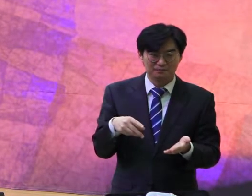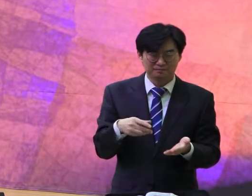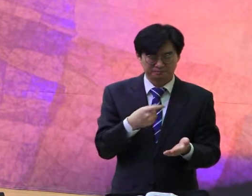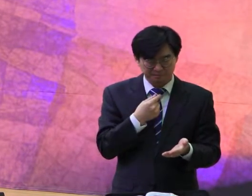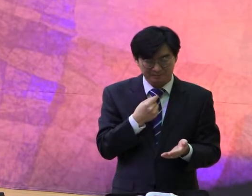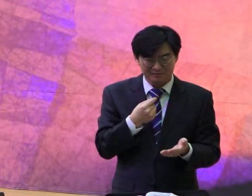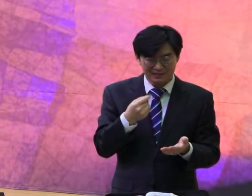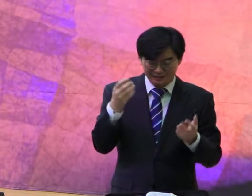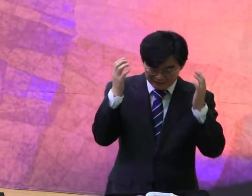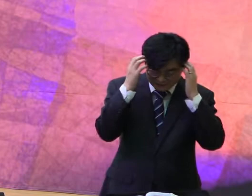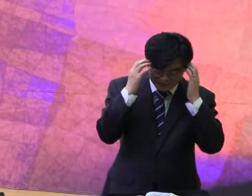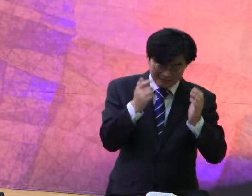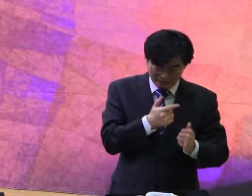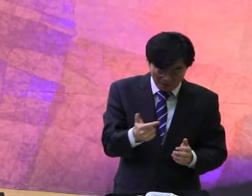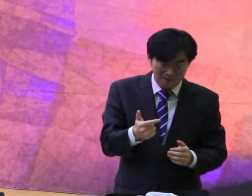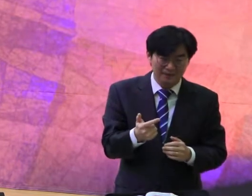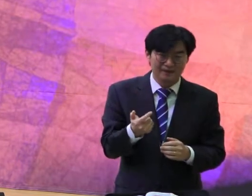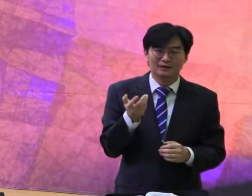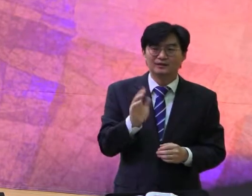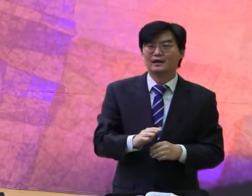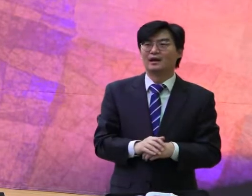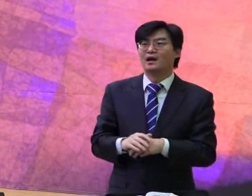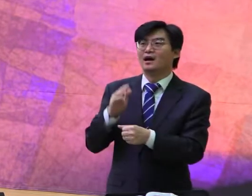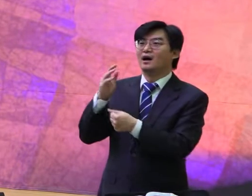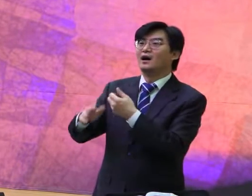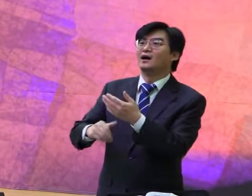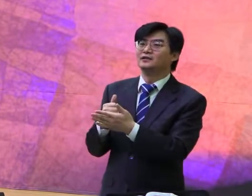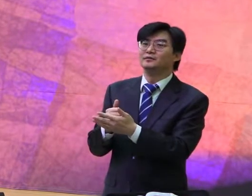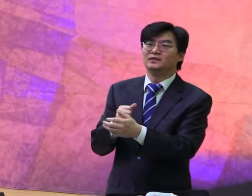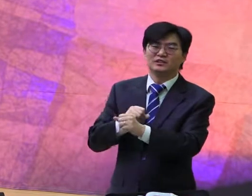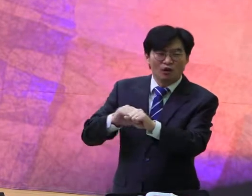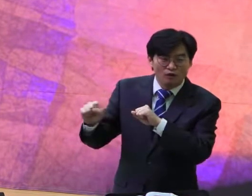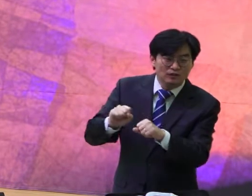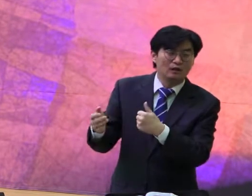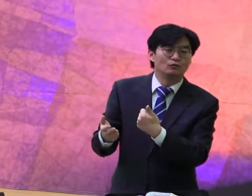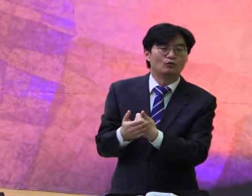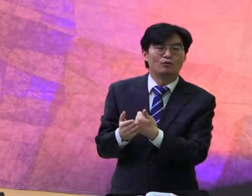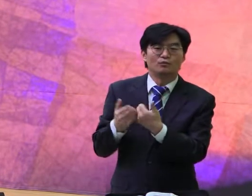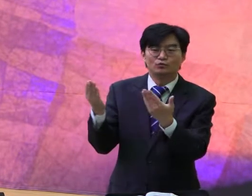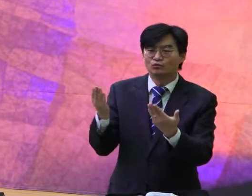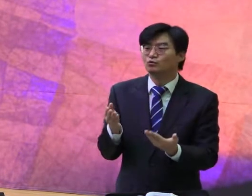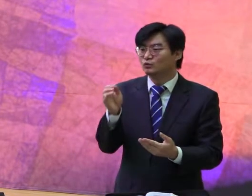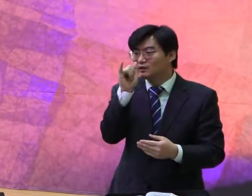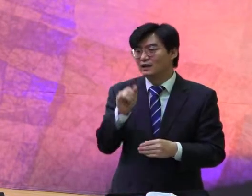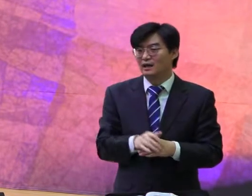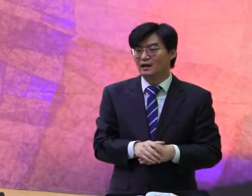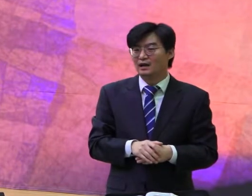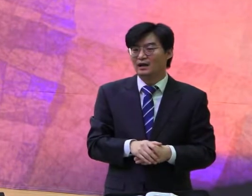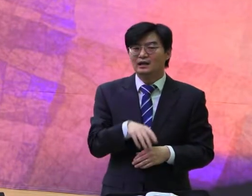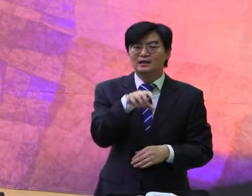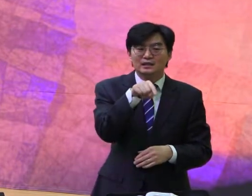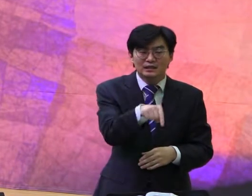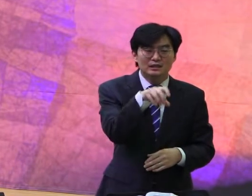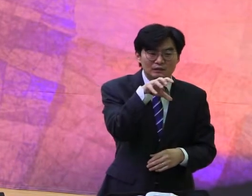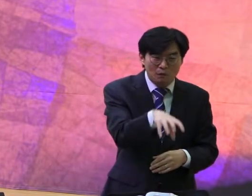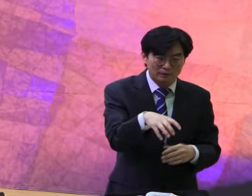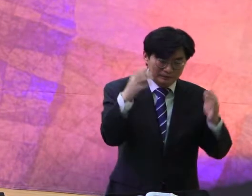하나님이 역사하시니까 그들이 하나님의 백성으로 회복되어서 그 광야 같고 사막 같은 곳에 꽃이